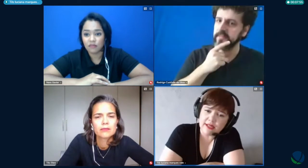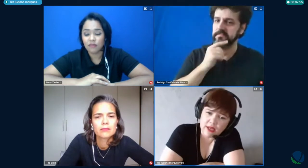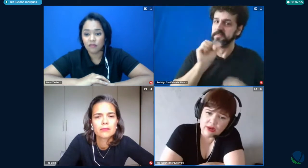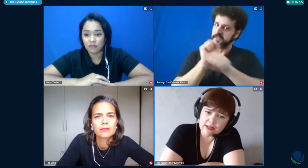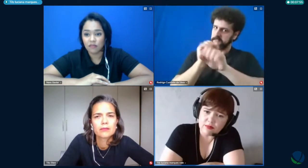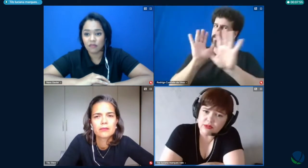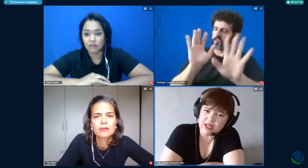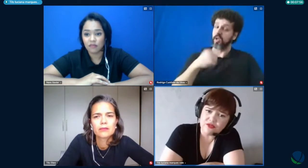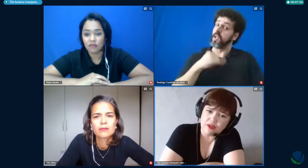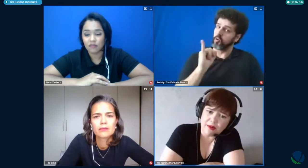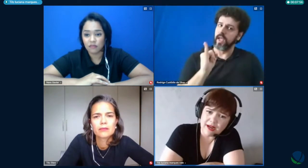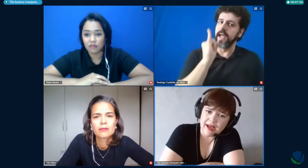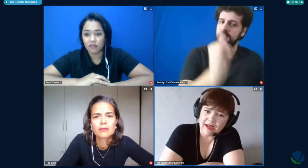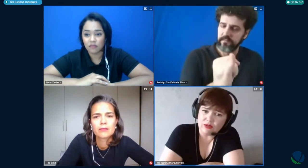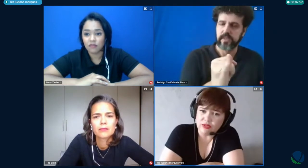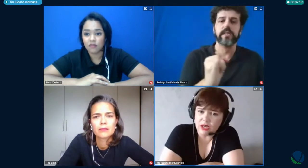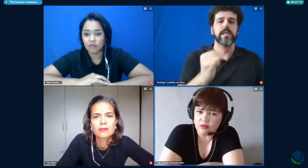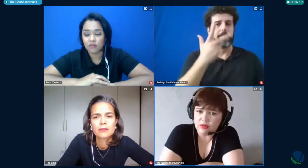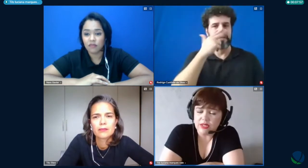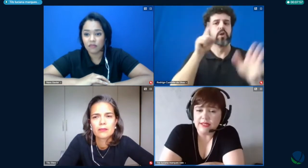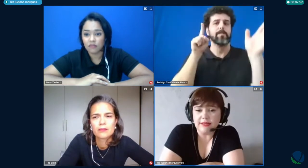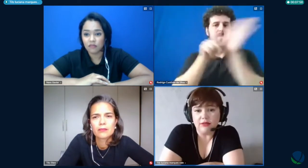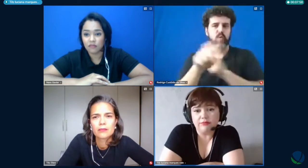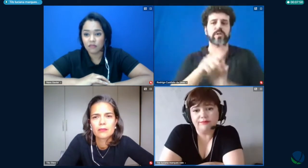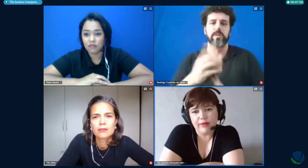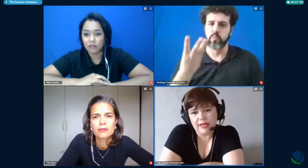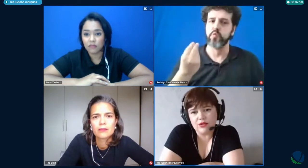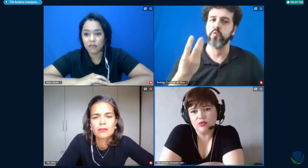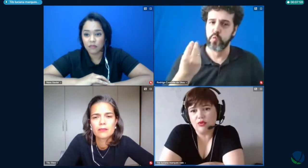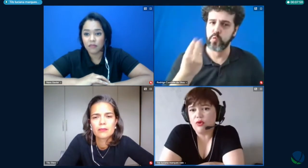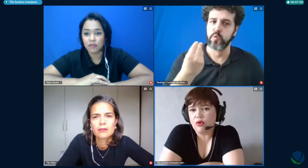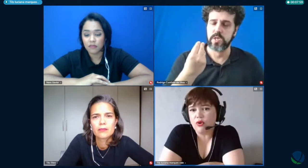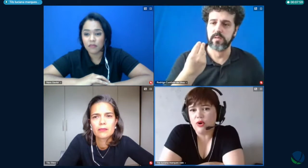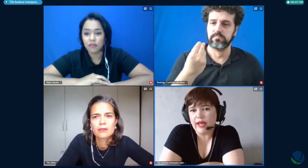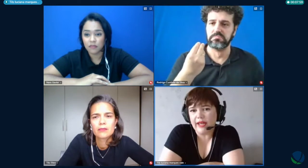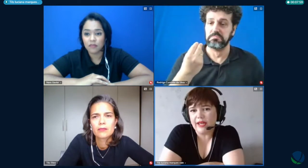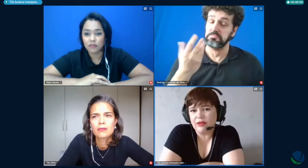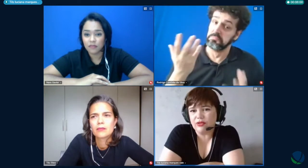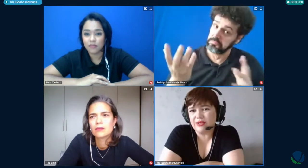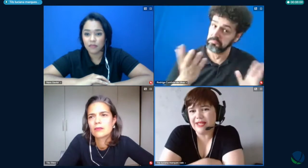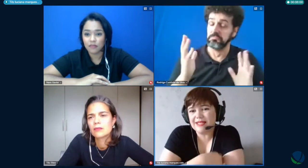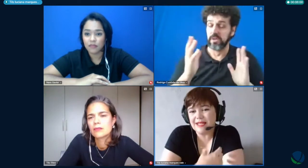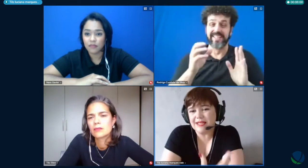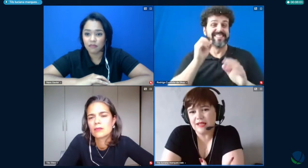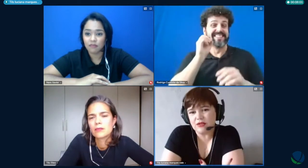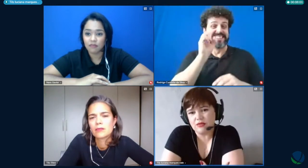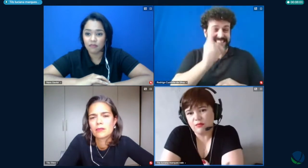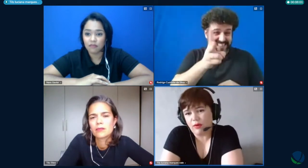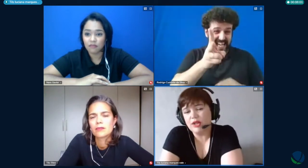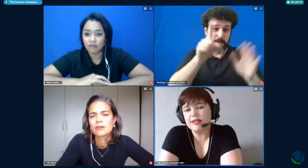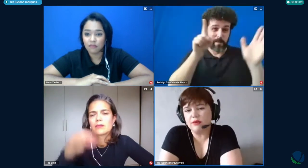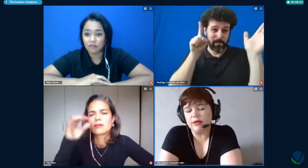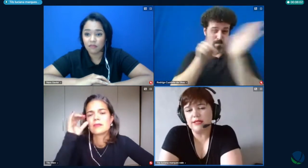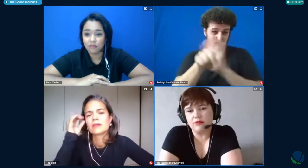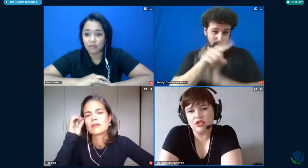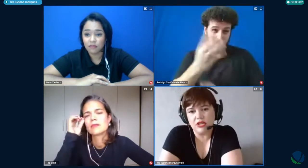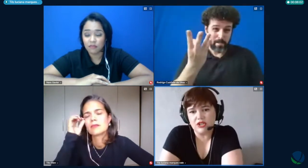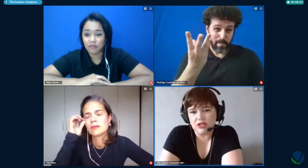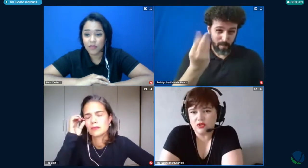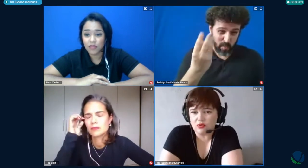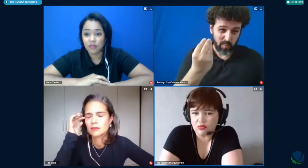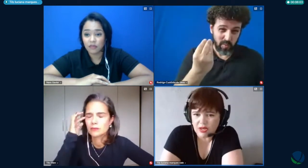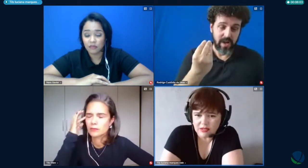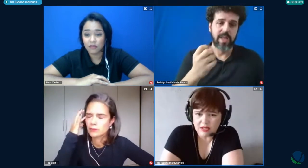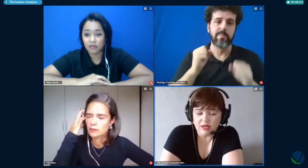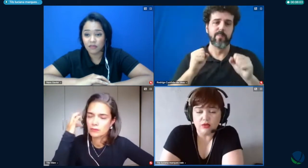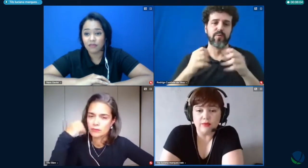você conseguiu responder de forma clara ou não. Então, isso eu notei esse excesso. Pode ser uma questão